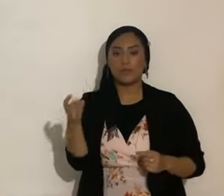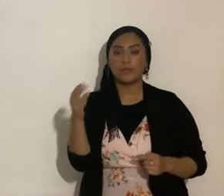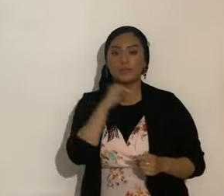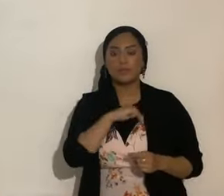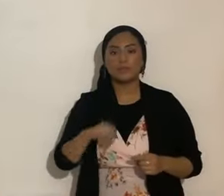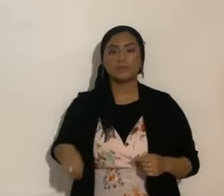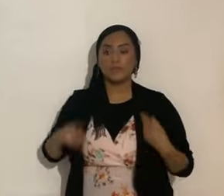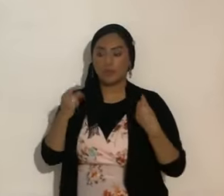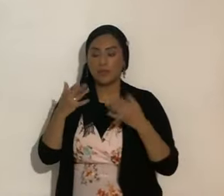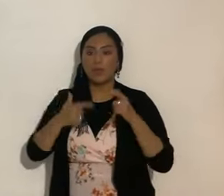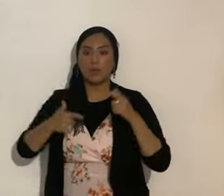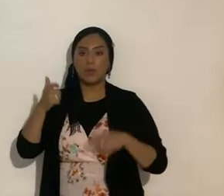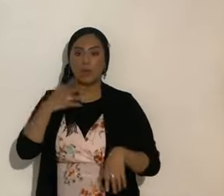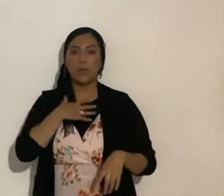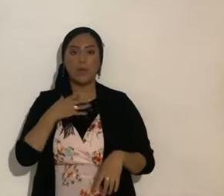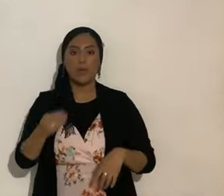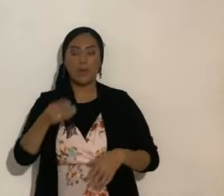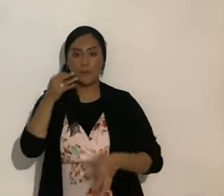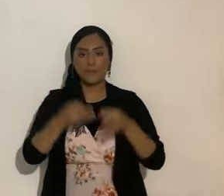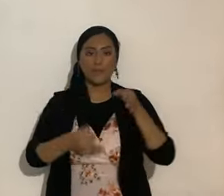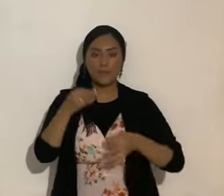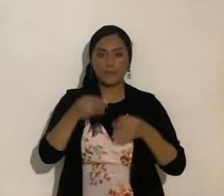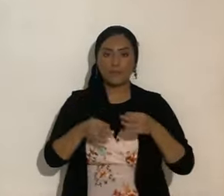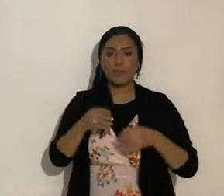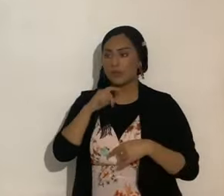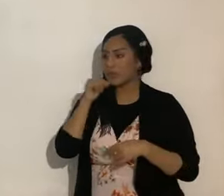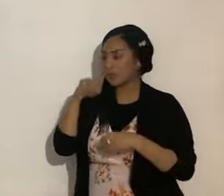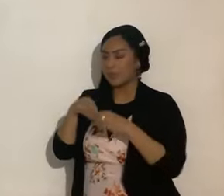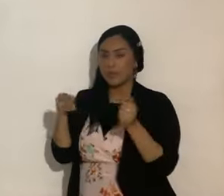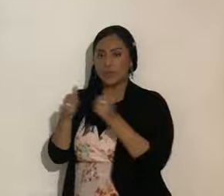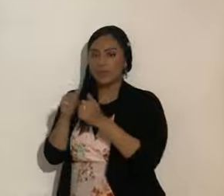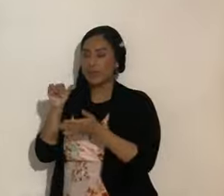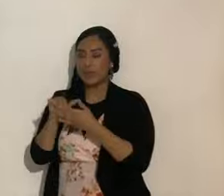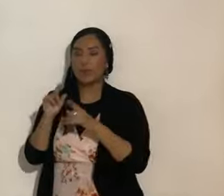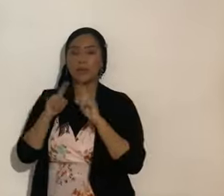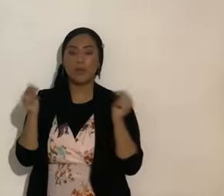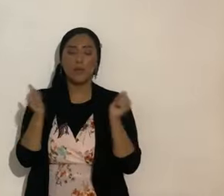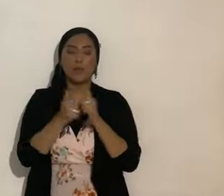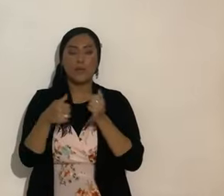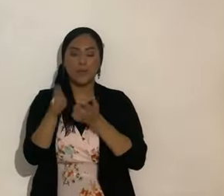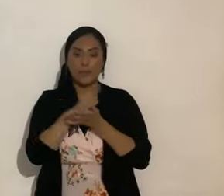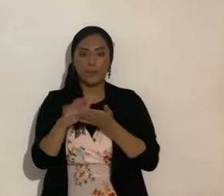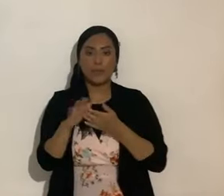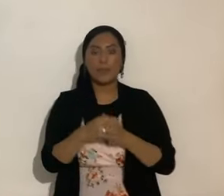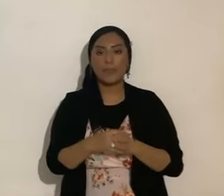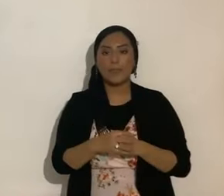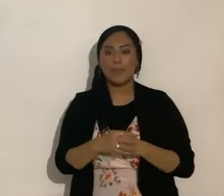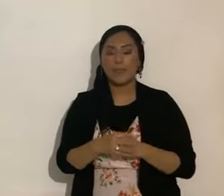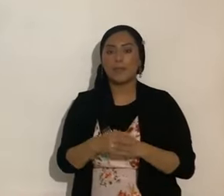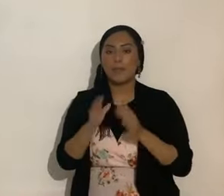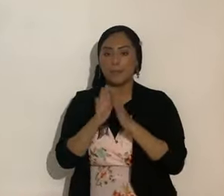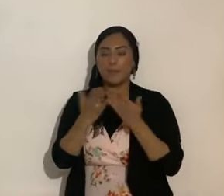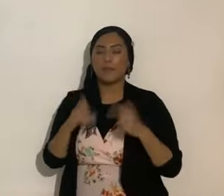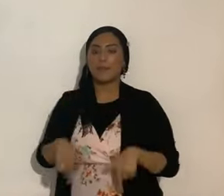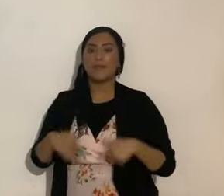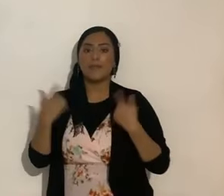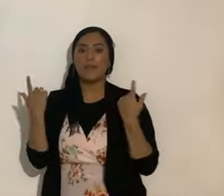eso va a ser en el juicio del gran trono blanco para los impíos, no estés en esa lista, sino en la lista de los santos, en el libro de la